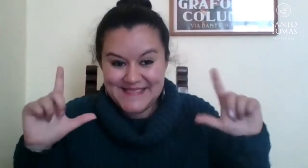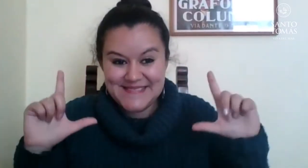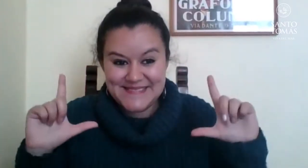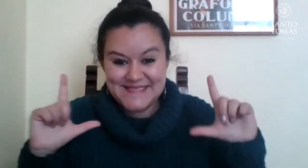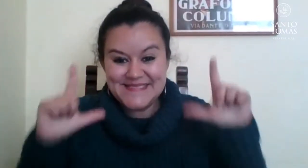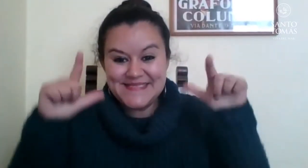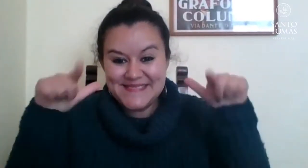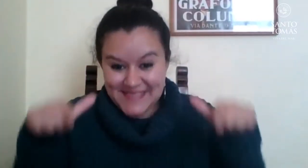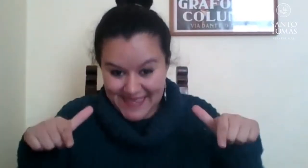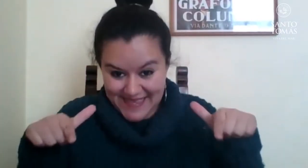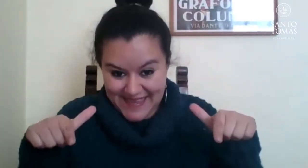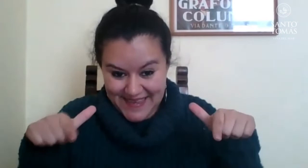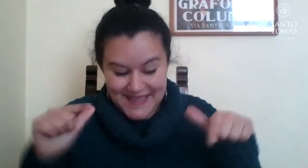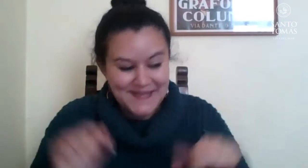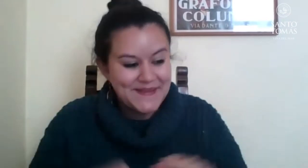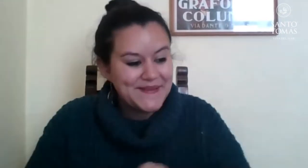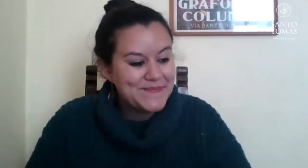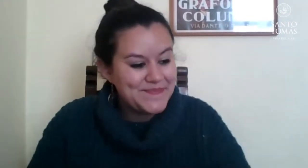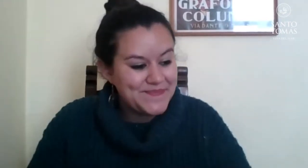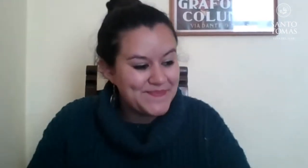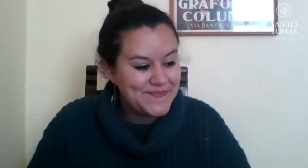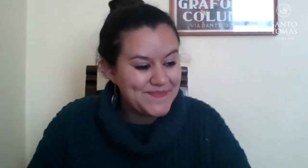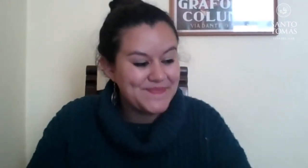sala, sala,